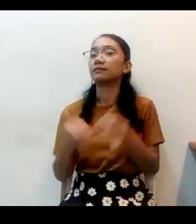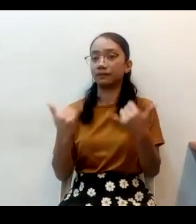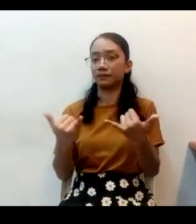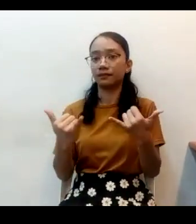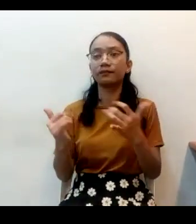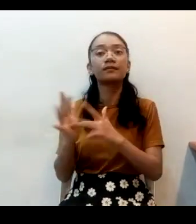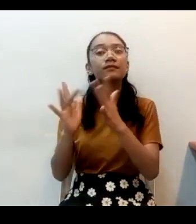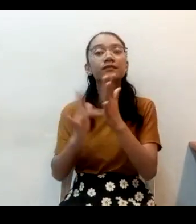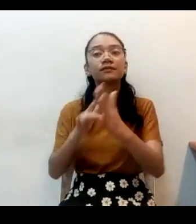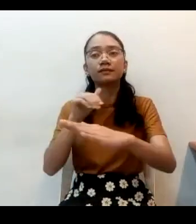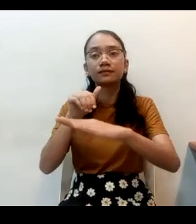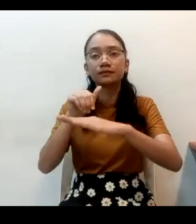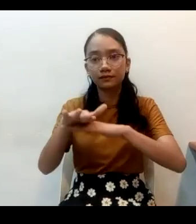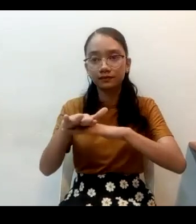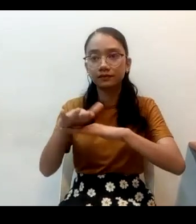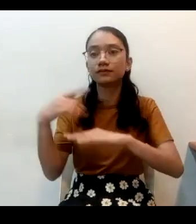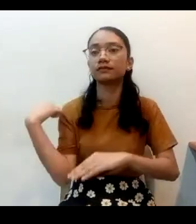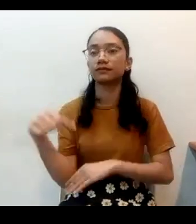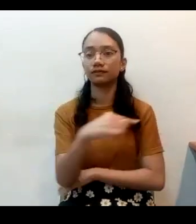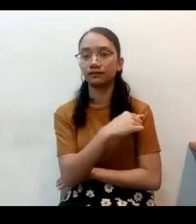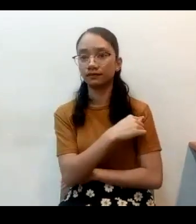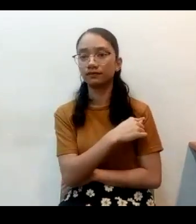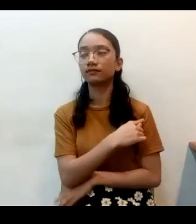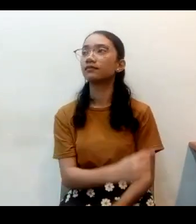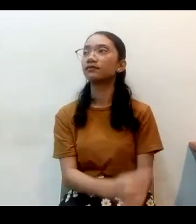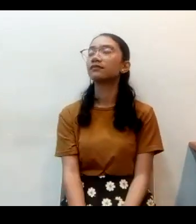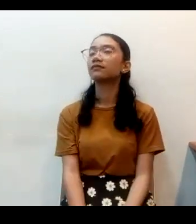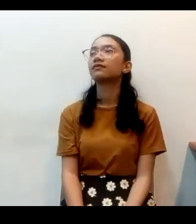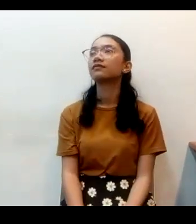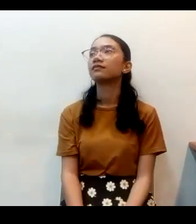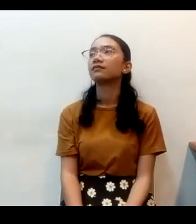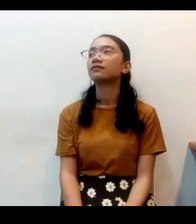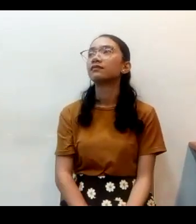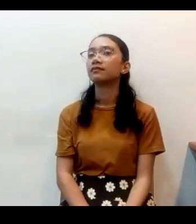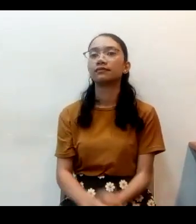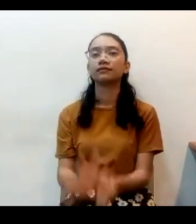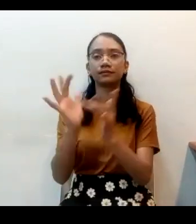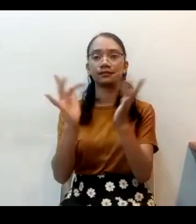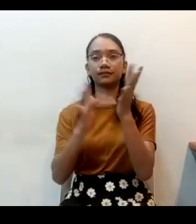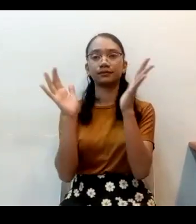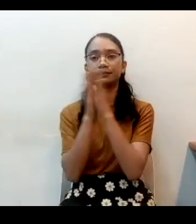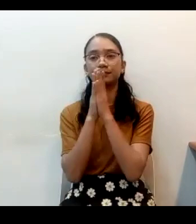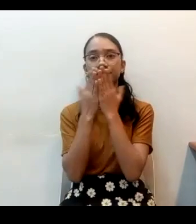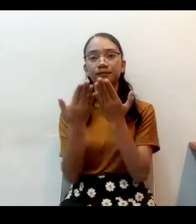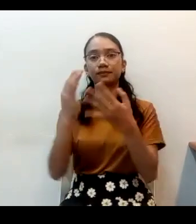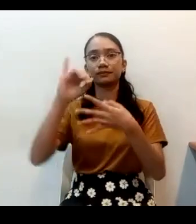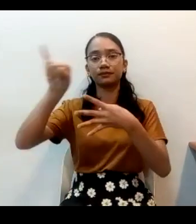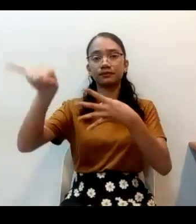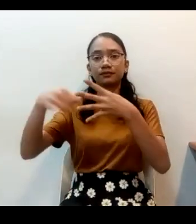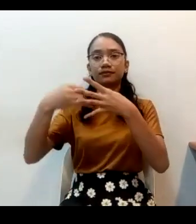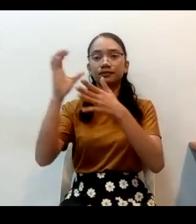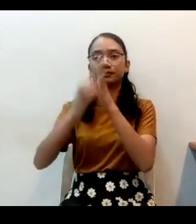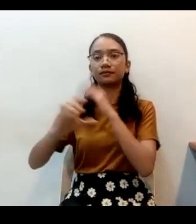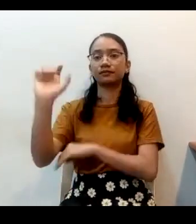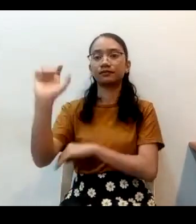sent us. At ngayon, sinusugo naman po tayo ni Jesus. Let's look at John chapter